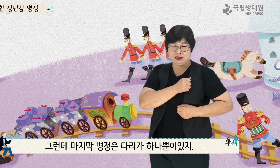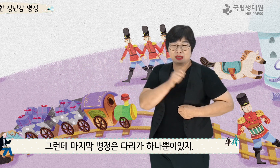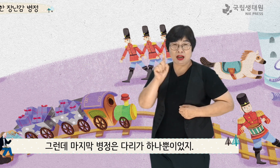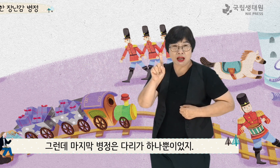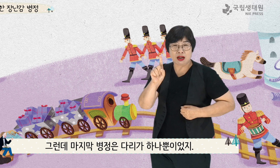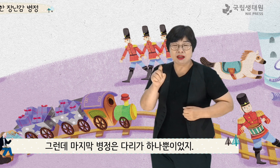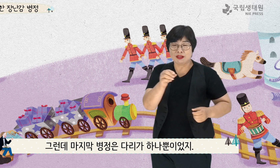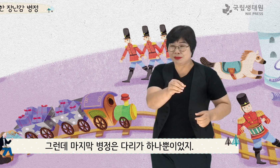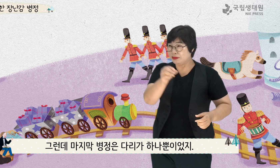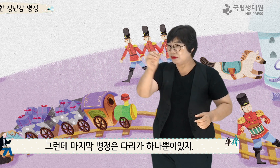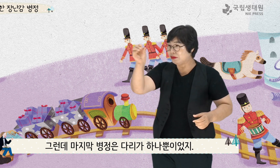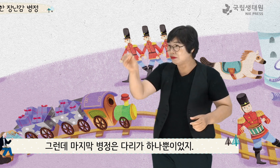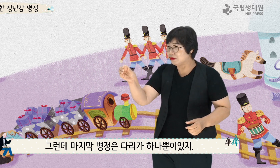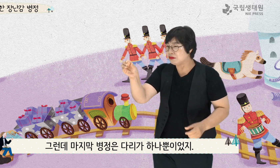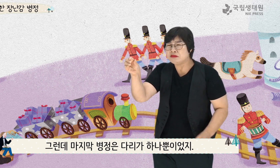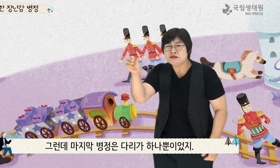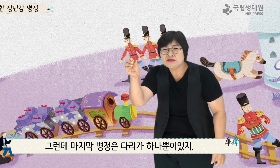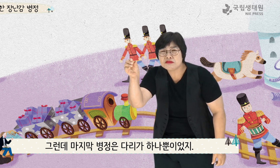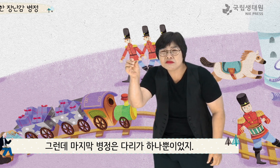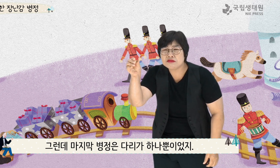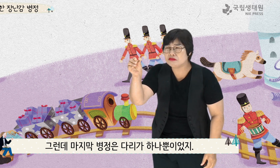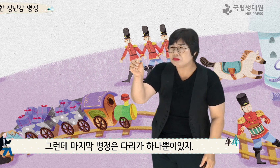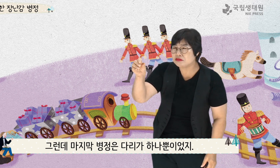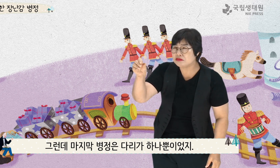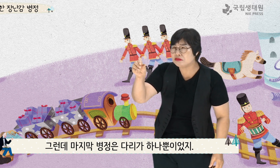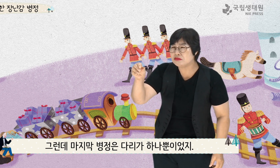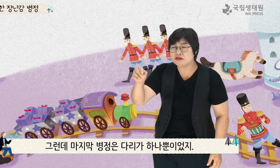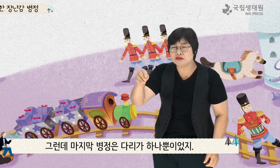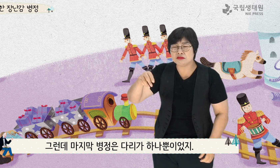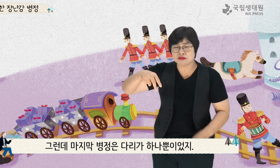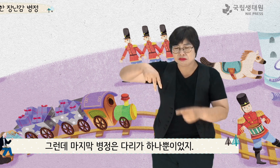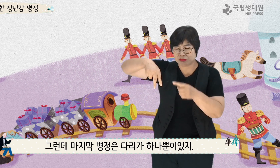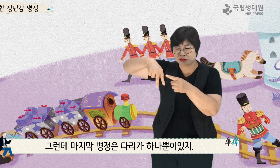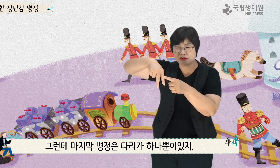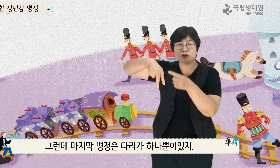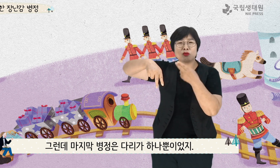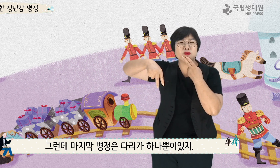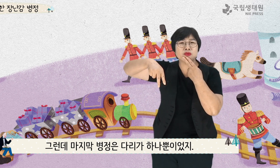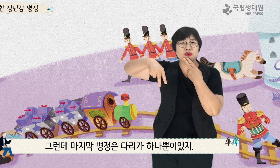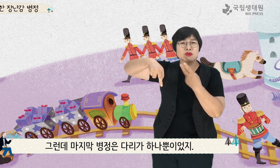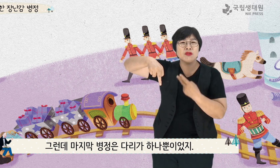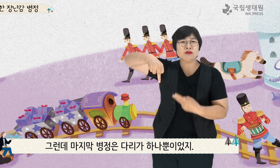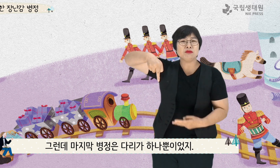그런데 마지막 병정은 다리가 하나뿐이었지.